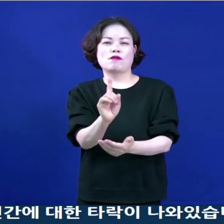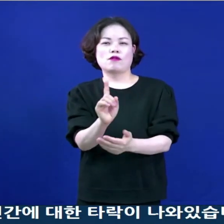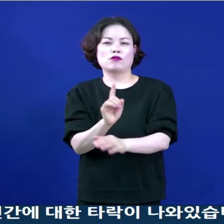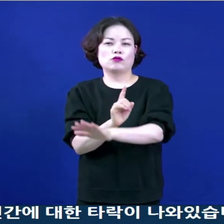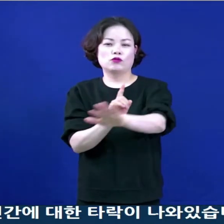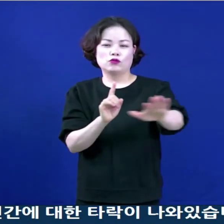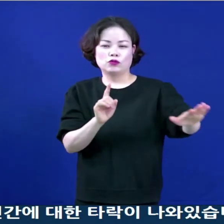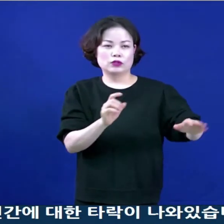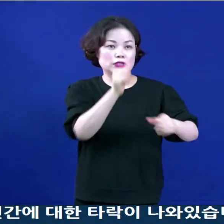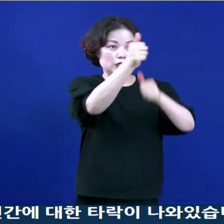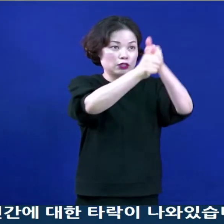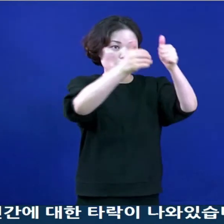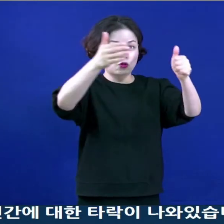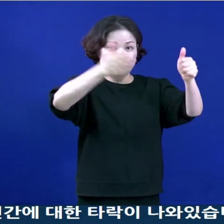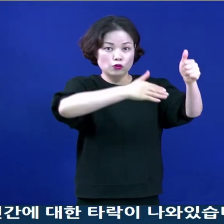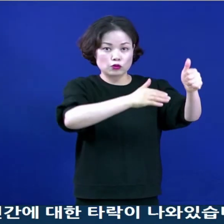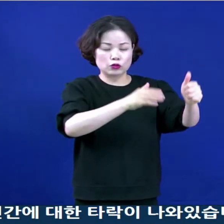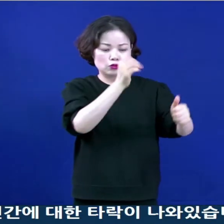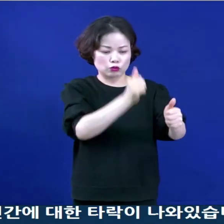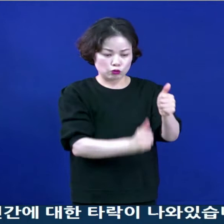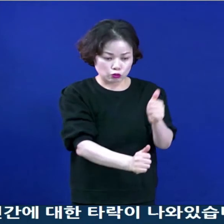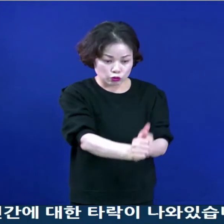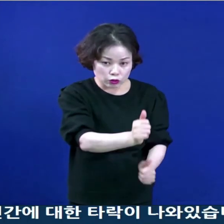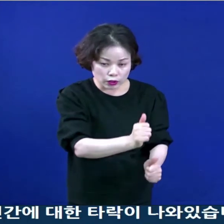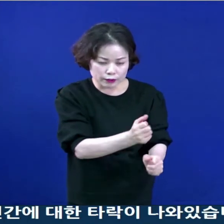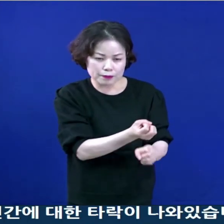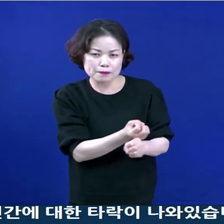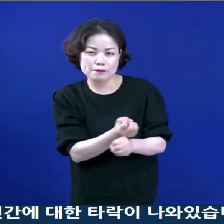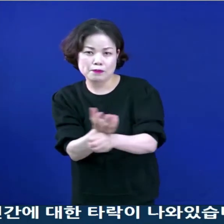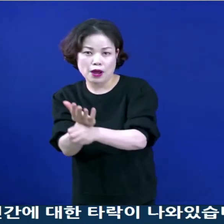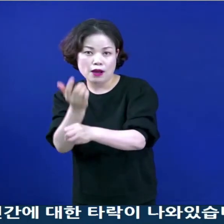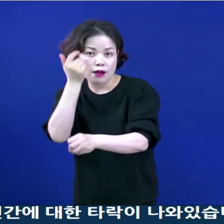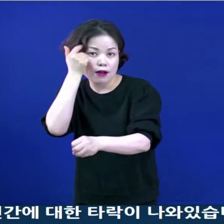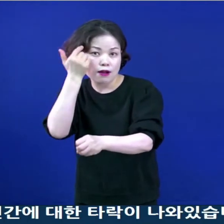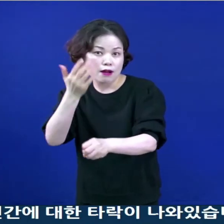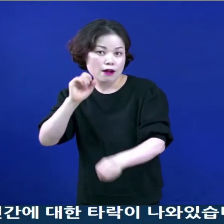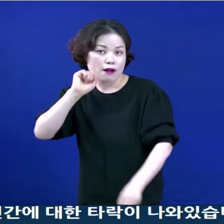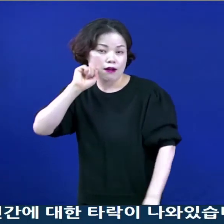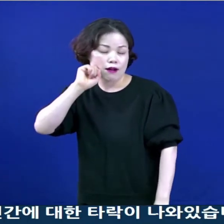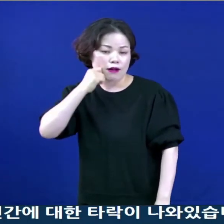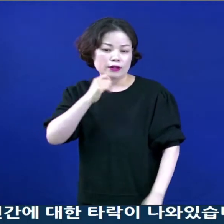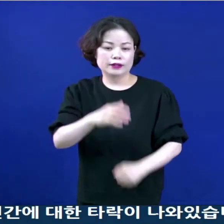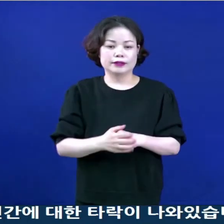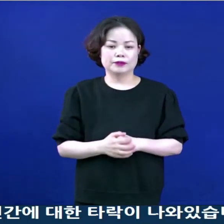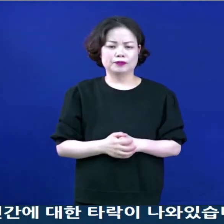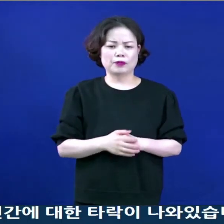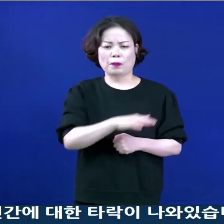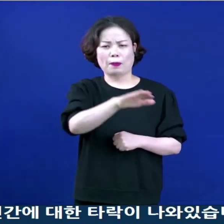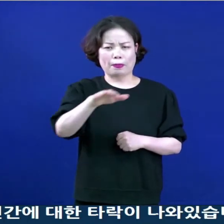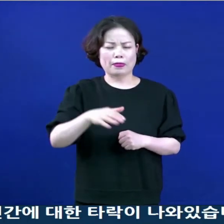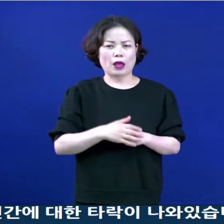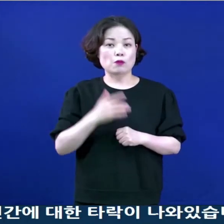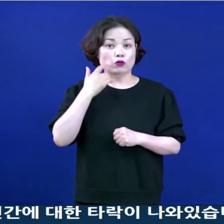우리 시조로부터 그 후손에게 전해지는가? 어렵습니다. 제가 읽어드릴 테니까 여러분 그냥